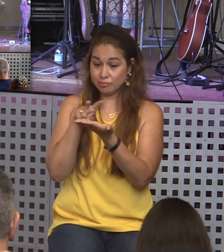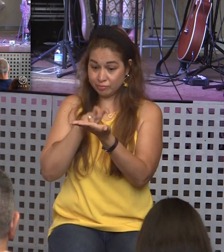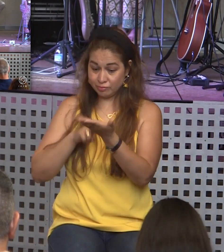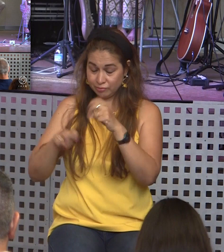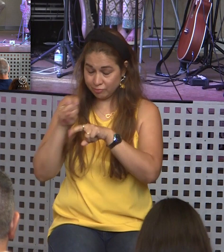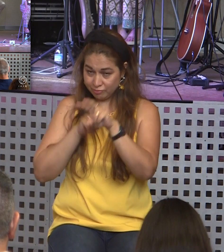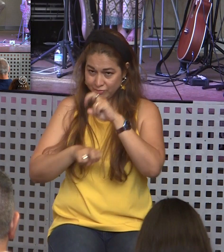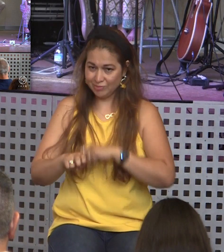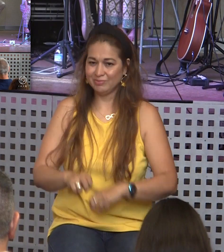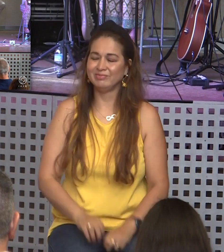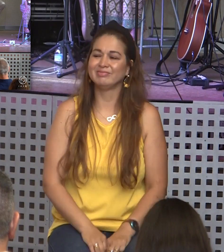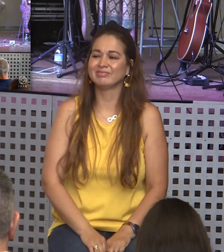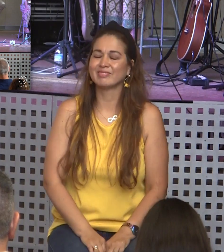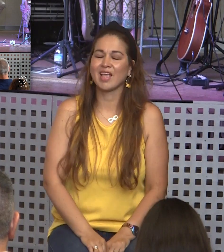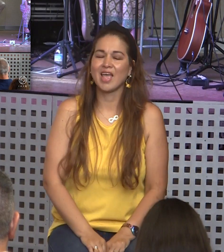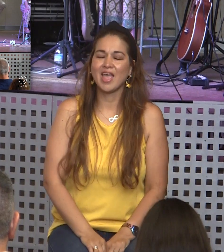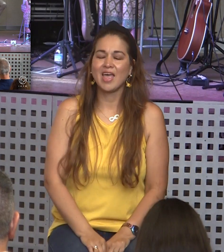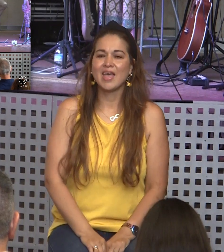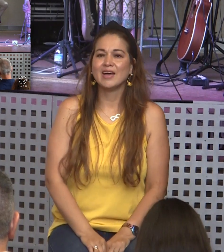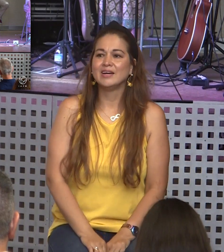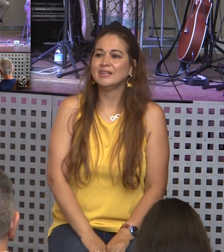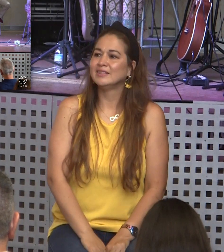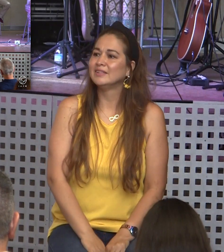Por eso les habló en parábolas,